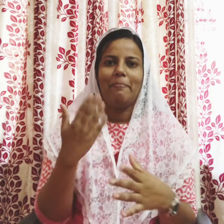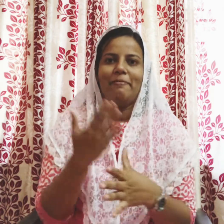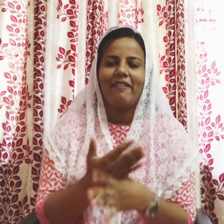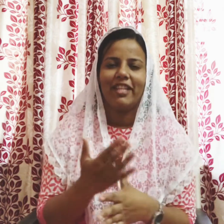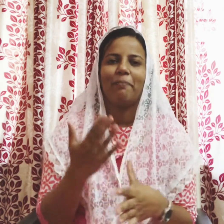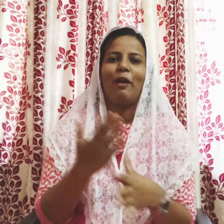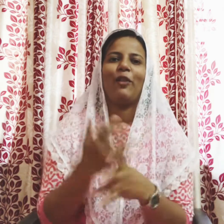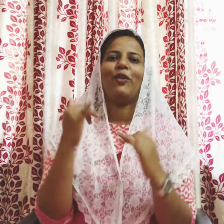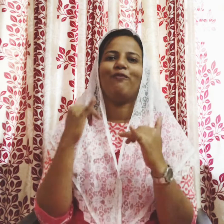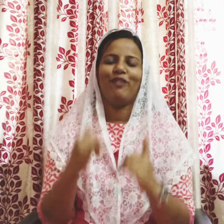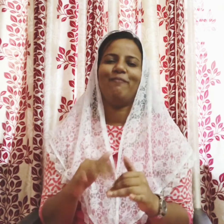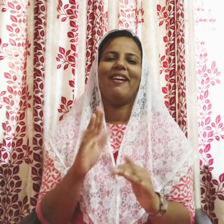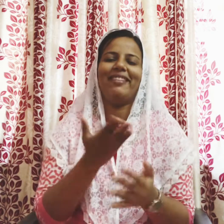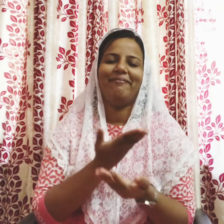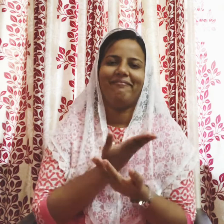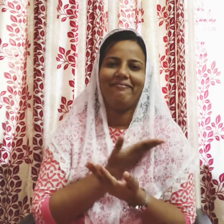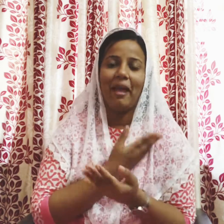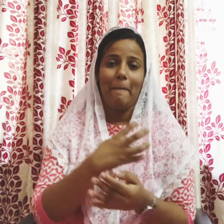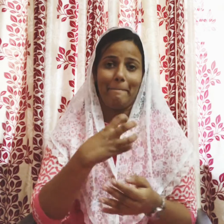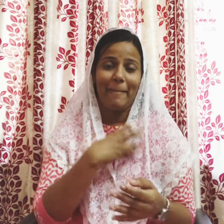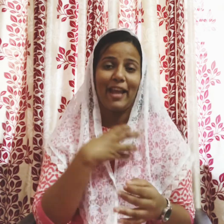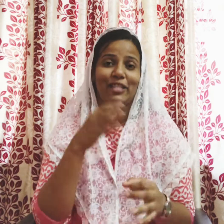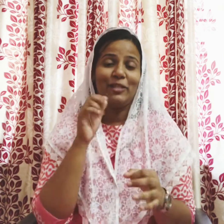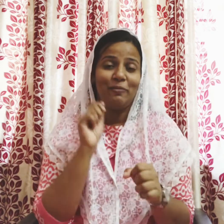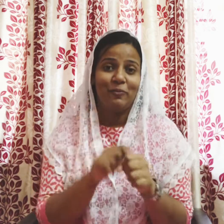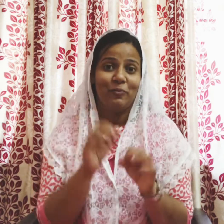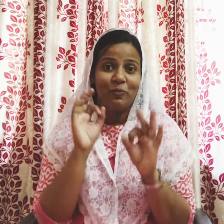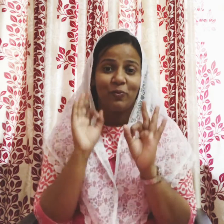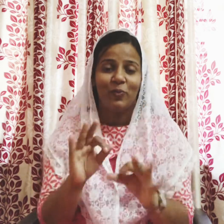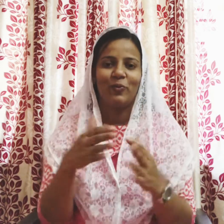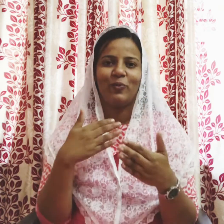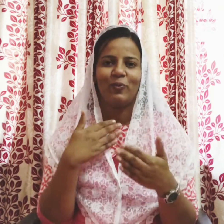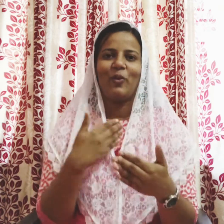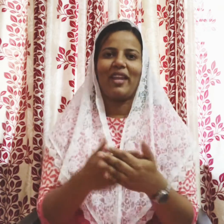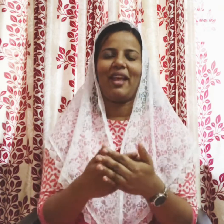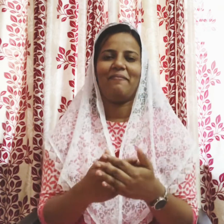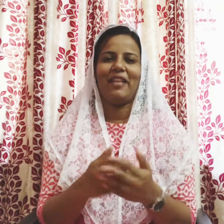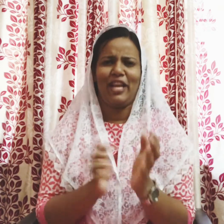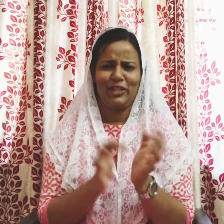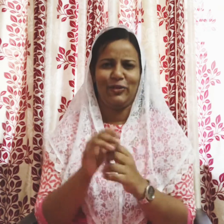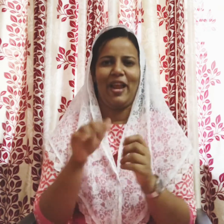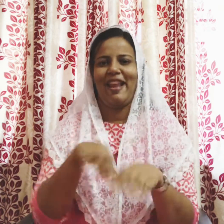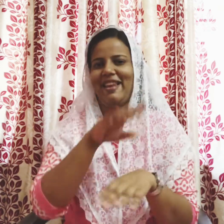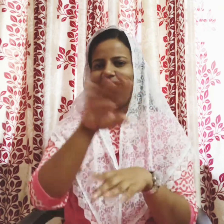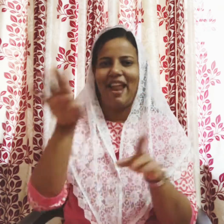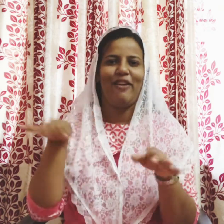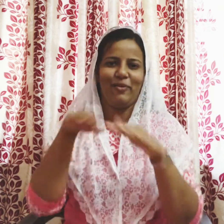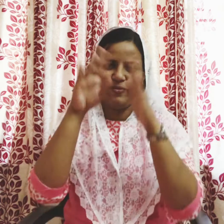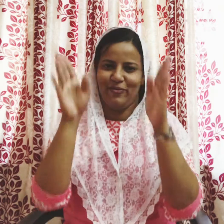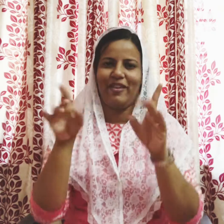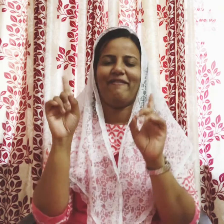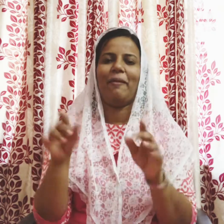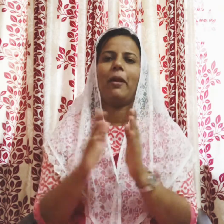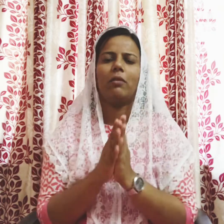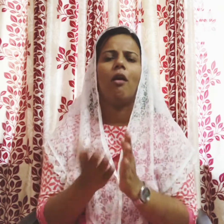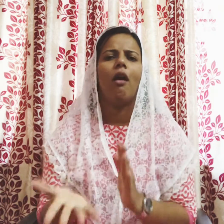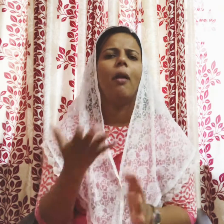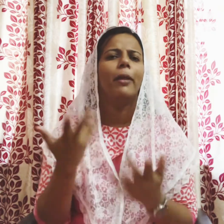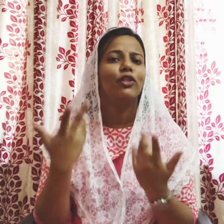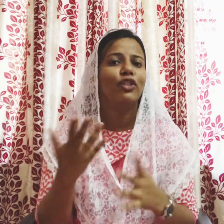പുറത്തു വരുവാനിട വരും. അതാണ് പ്രിയപ്പെട്ടവരെ, മനസ്സ് പുതുക്കി രൂപാന്തരപ്പെടുക. കർത്താവ് നിങ്ങളെ അതിനുവേണ്ടി ഒരുക്കട്ടെ. എന്തായതിനുള്ള എളുപ്പവഴി,